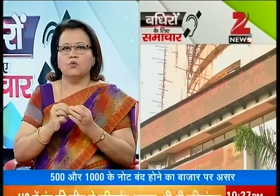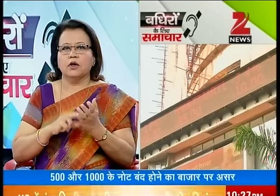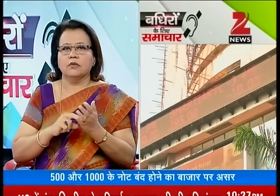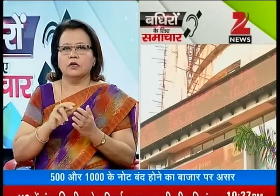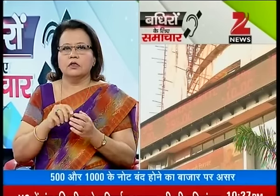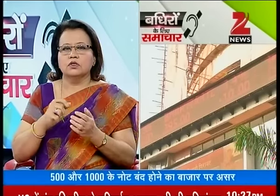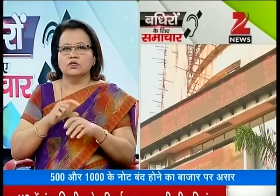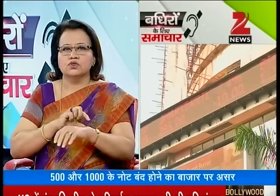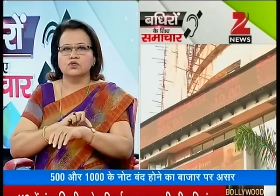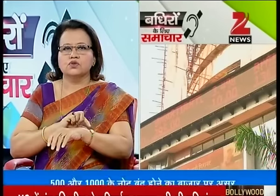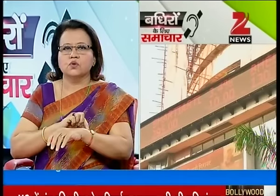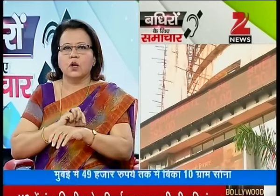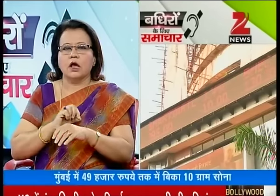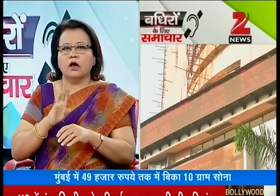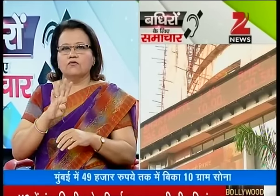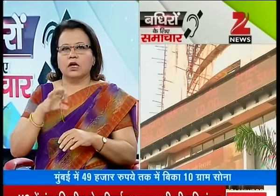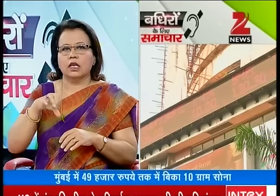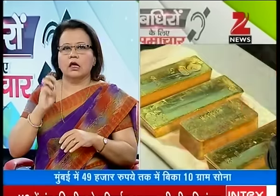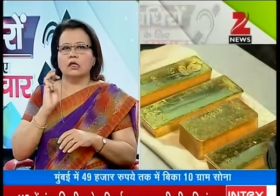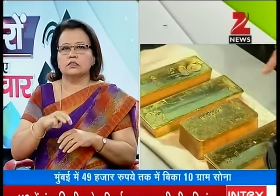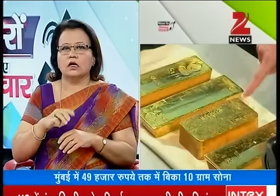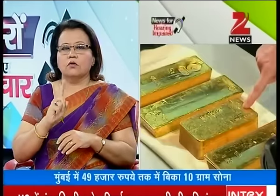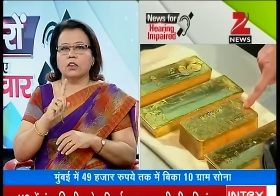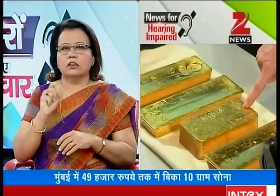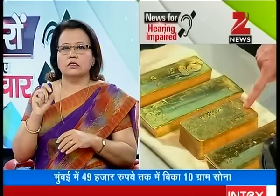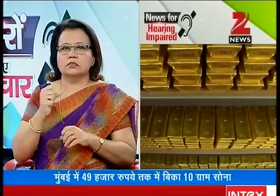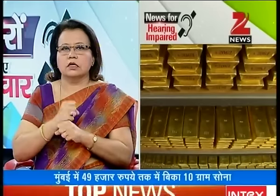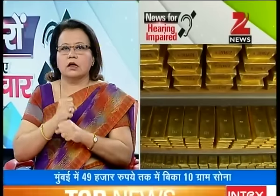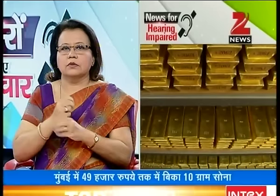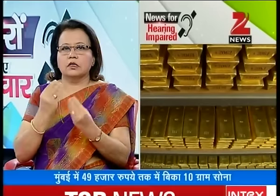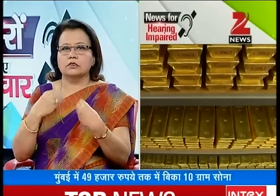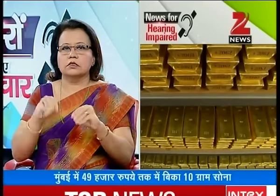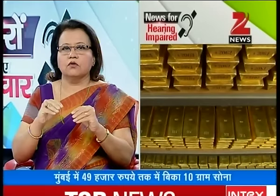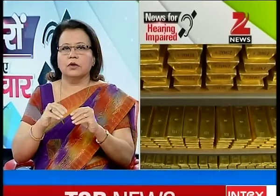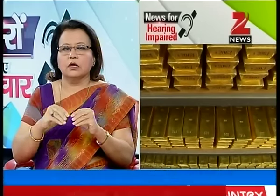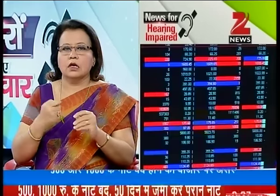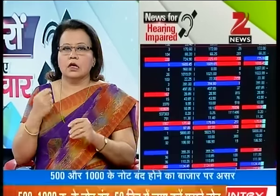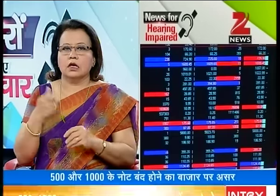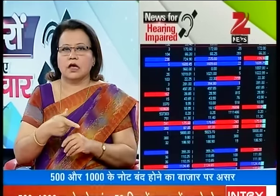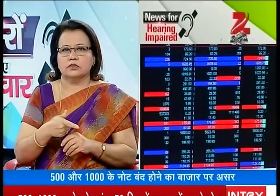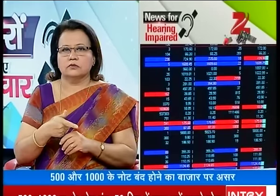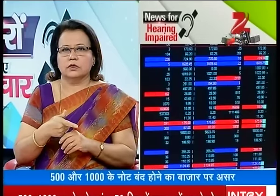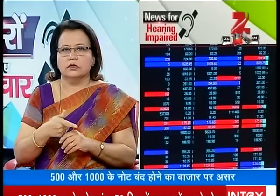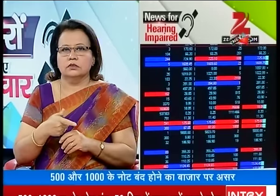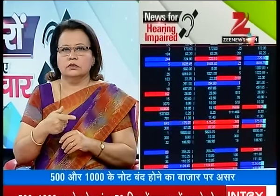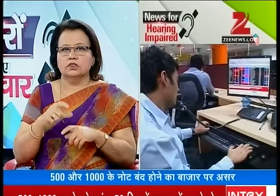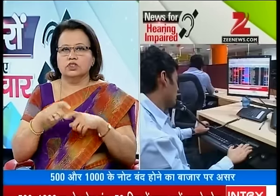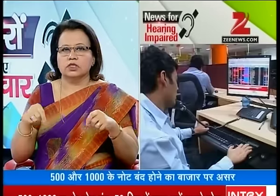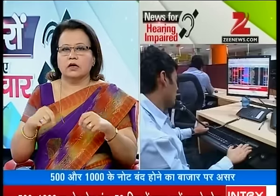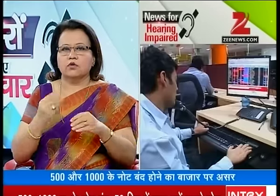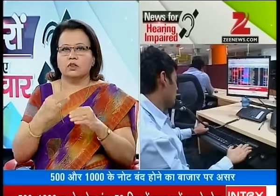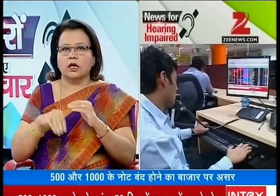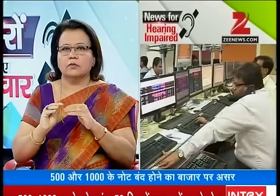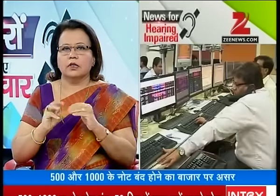तो मुंबई में सोना 49,000 रुपए प्रति 10 ग्राम तक बिका, और वो भी कैश में,